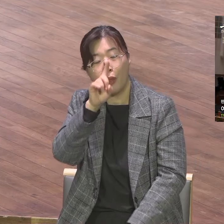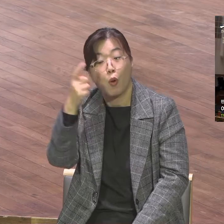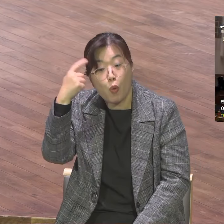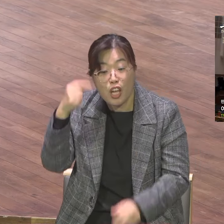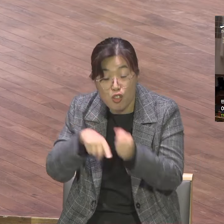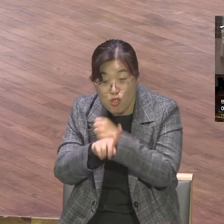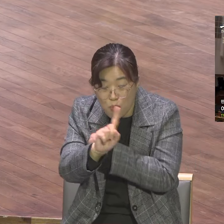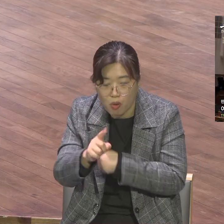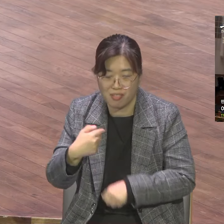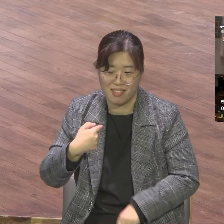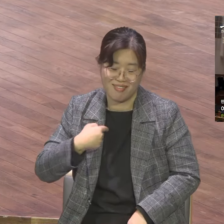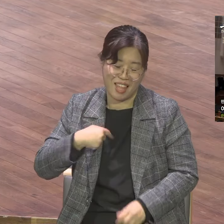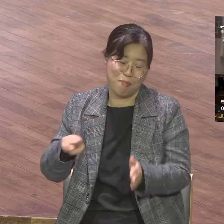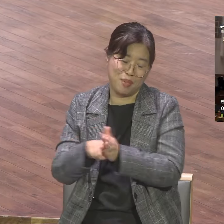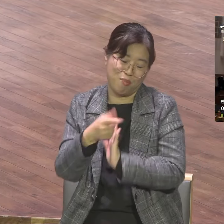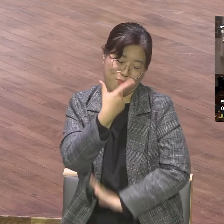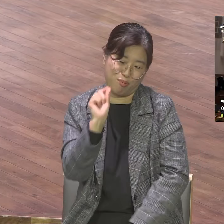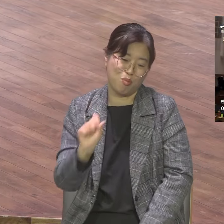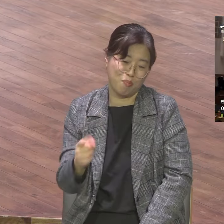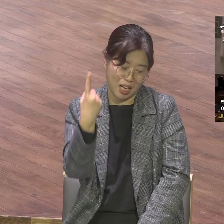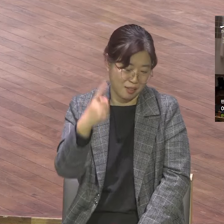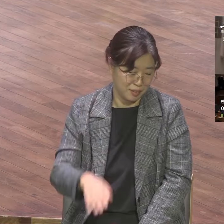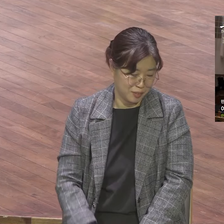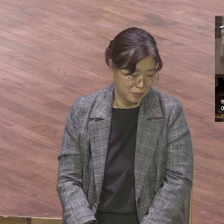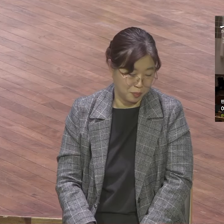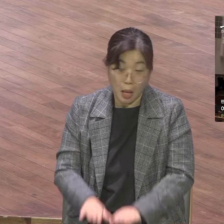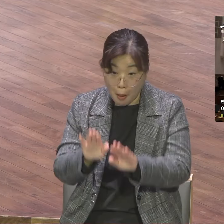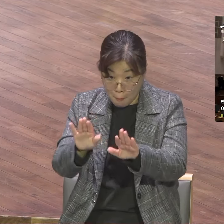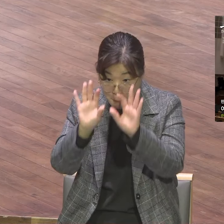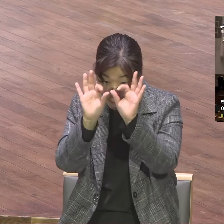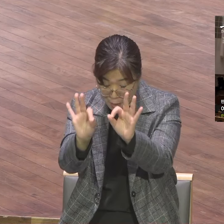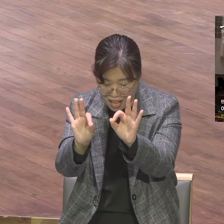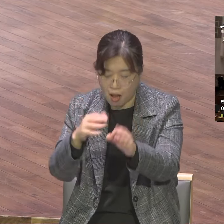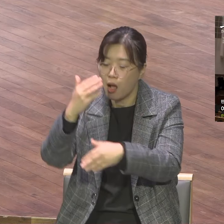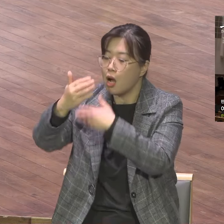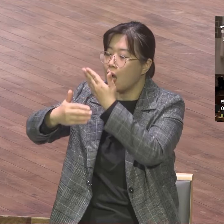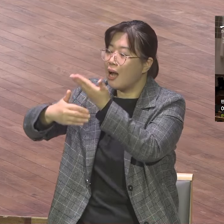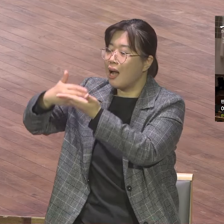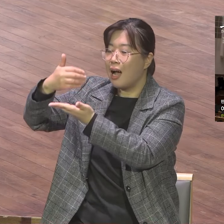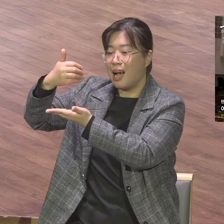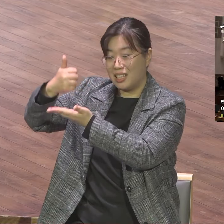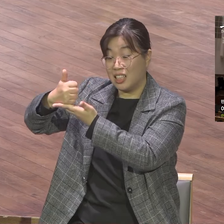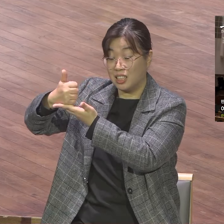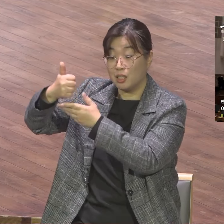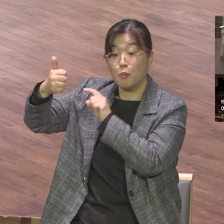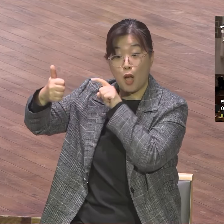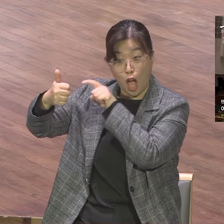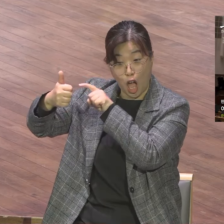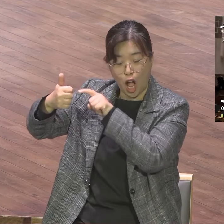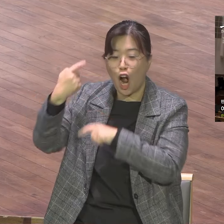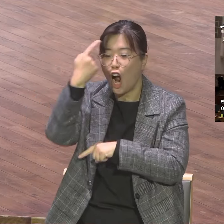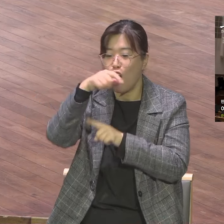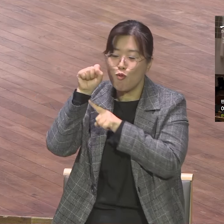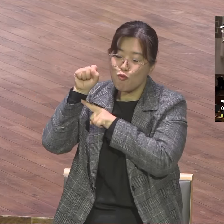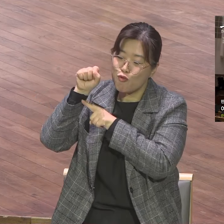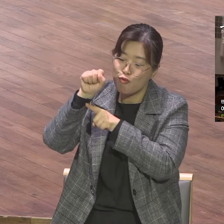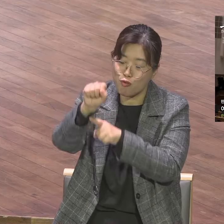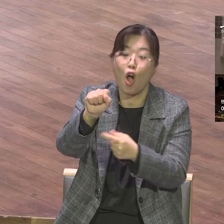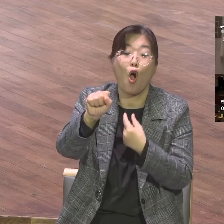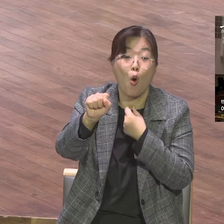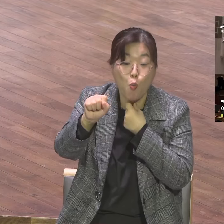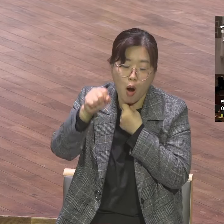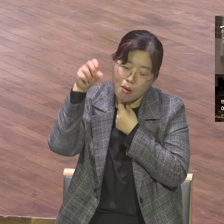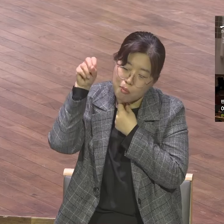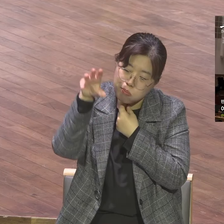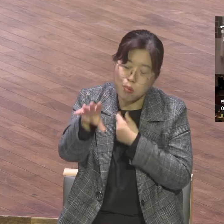주시고 너를 지키시기를 원하며 여호와는 그 얼굴을 내게 비추사 은혜 베푸시기를 원하며 여호와는 그 얼굴을 내게로 향하사 향하여